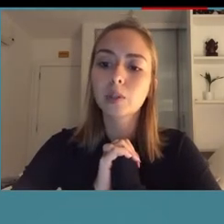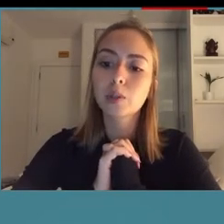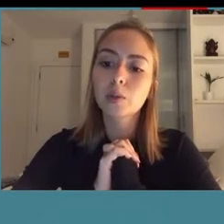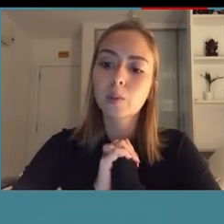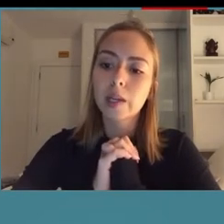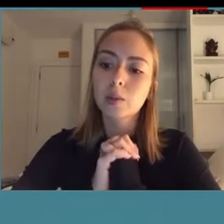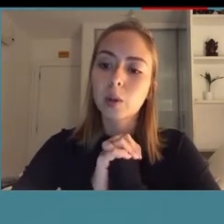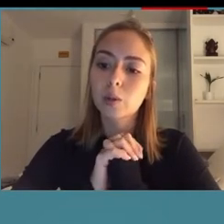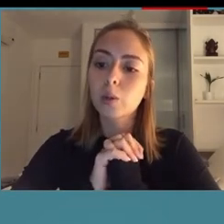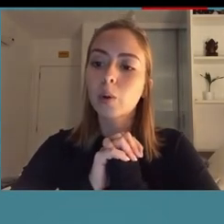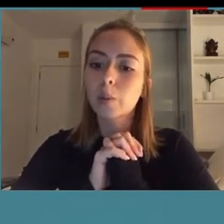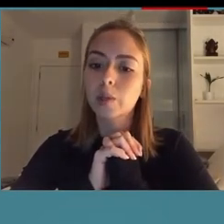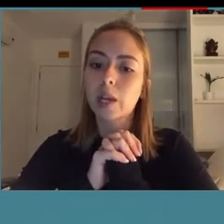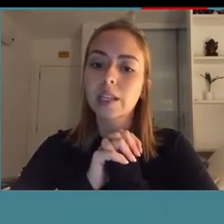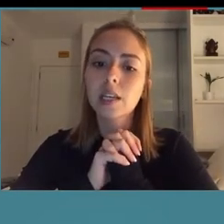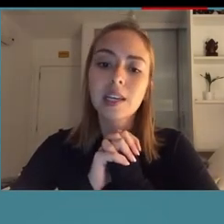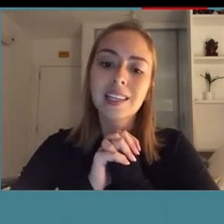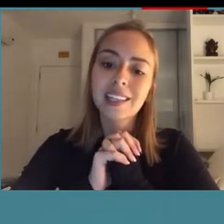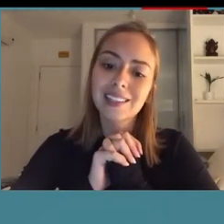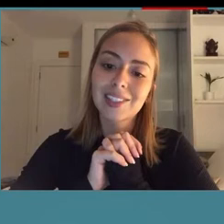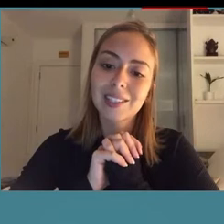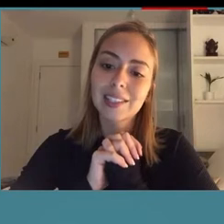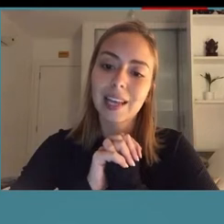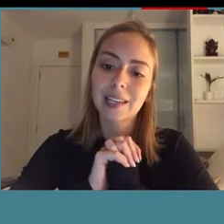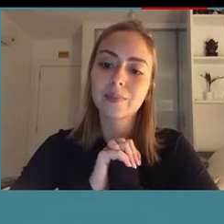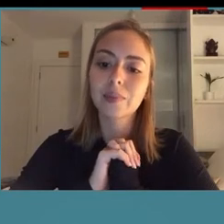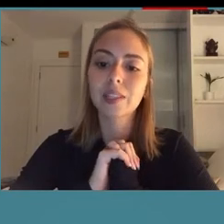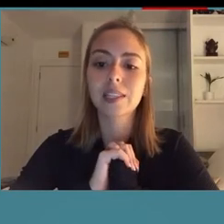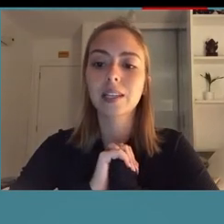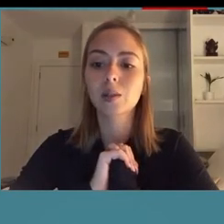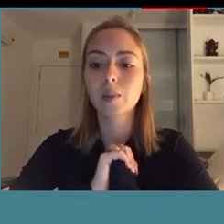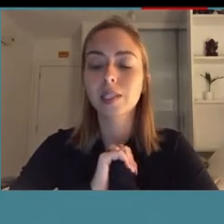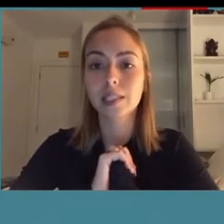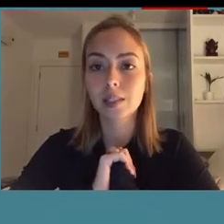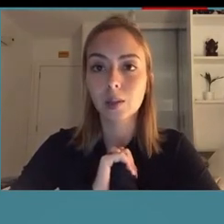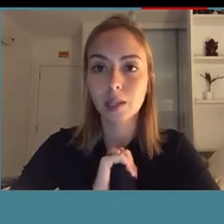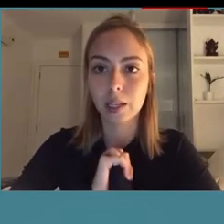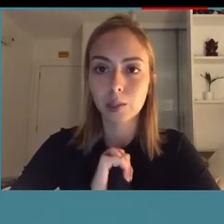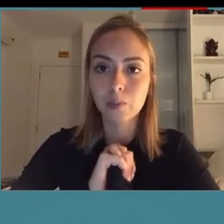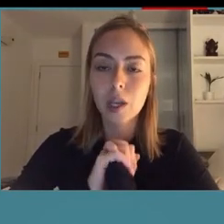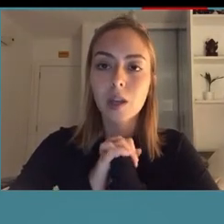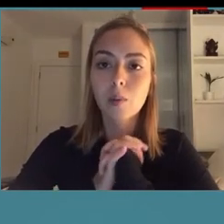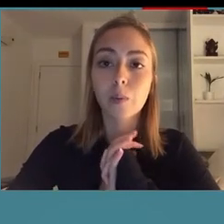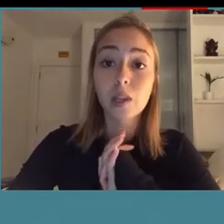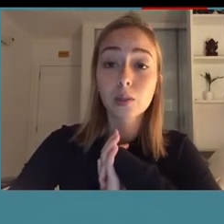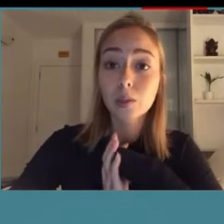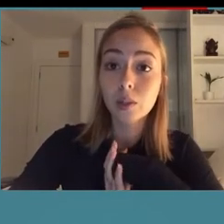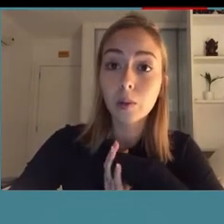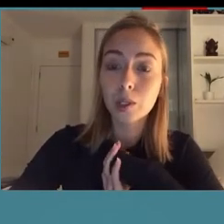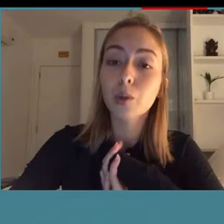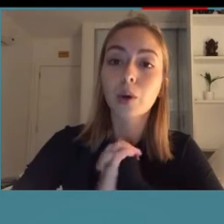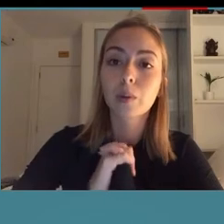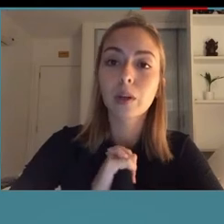pelos distintos espaços socio-ocupacionais em que estes se inserem nas relações presentes na sociedade. Bom, eu